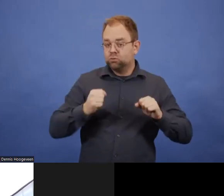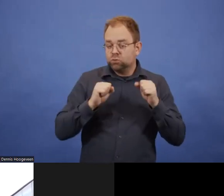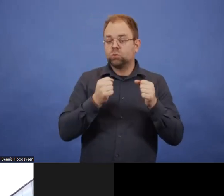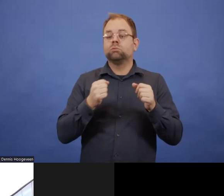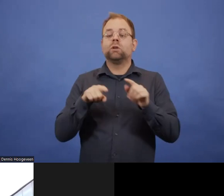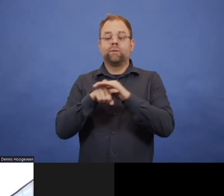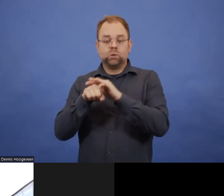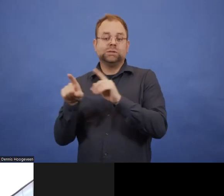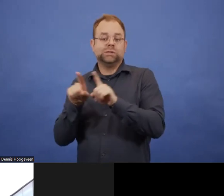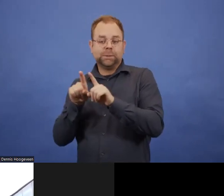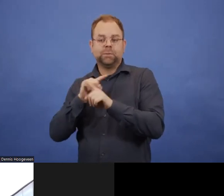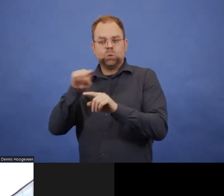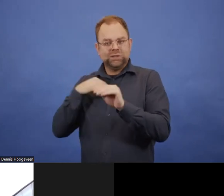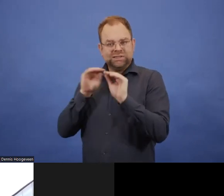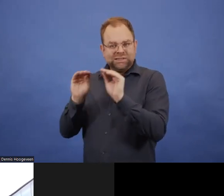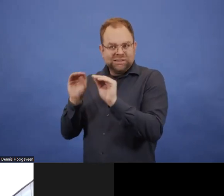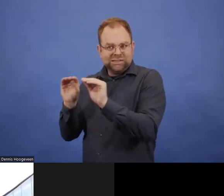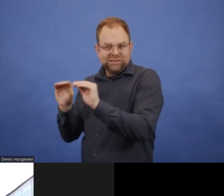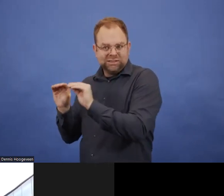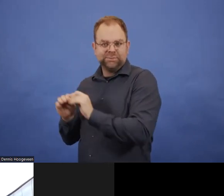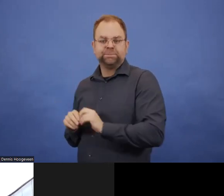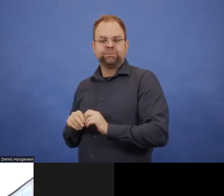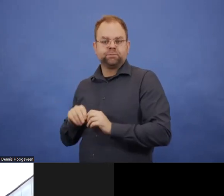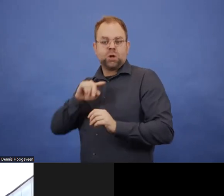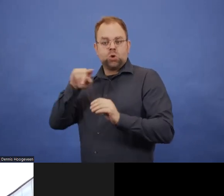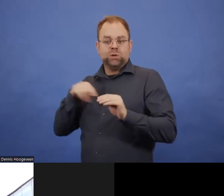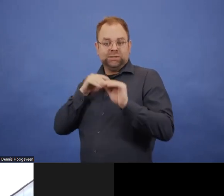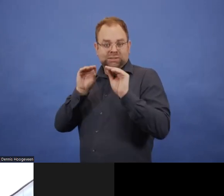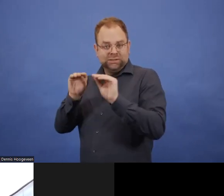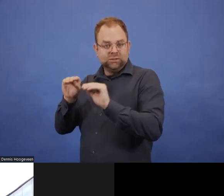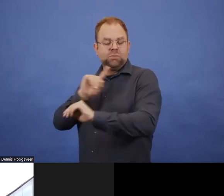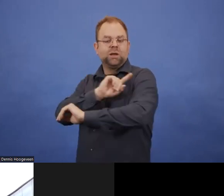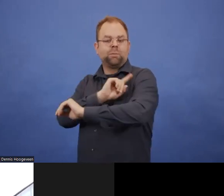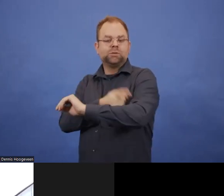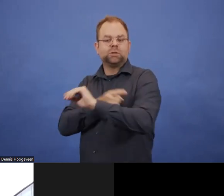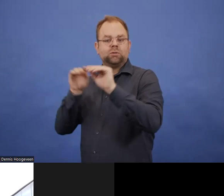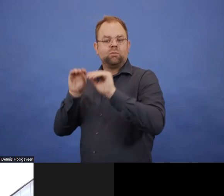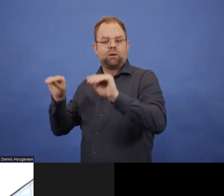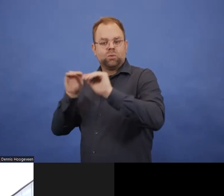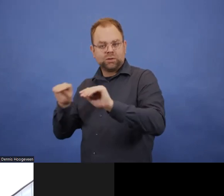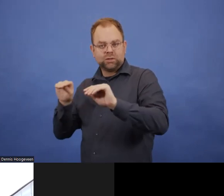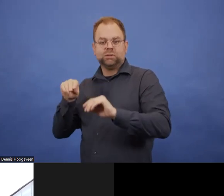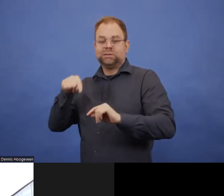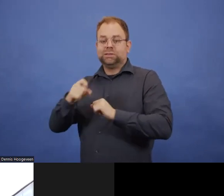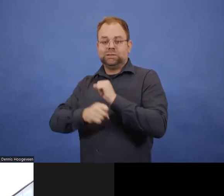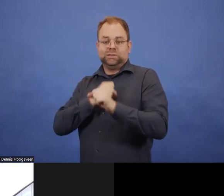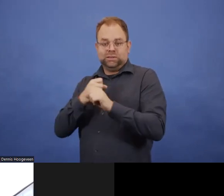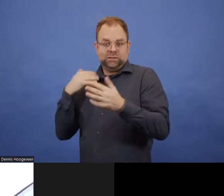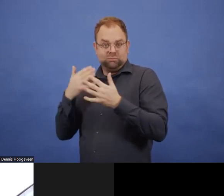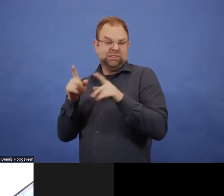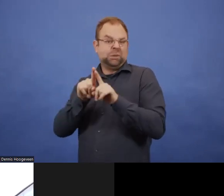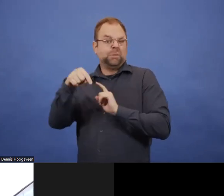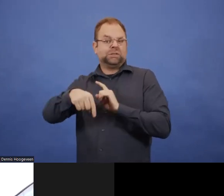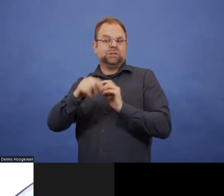actividades de construir capacidades y de activar capacidades. Sí, reconozco que